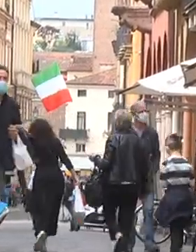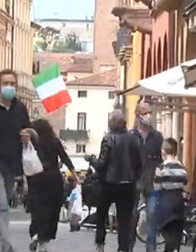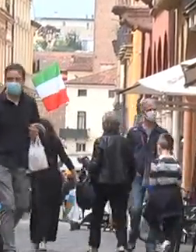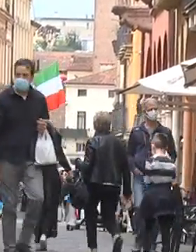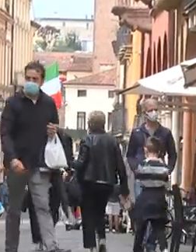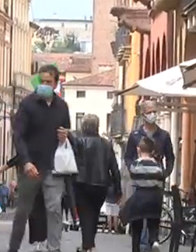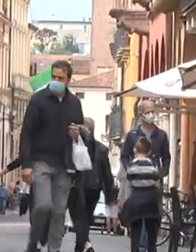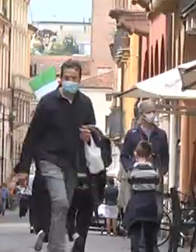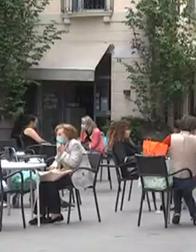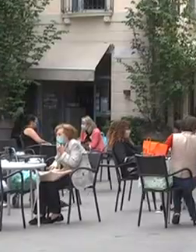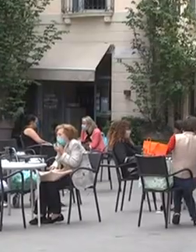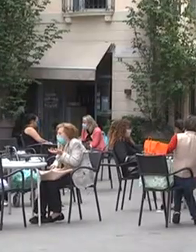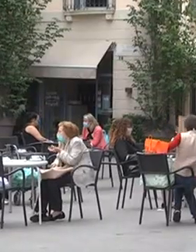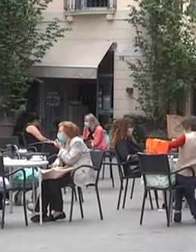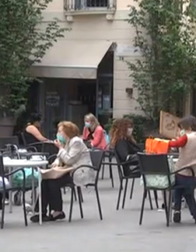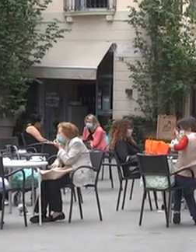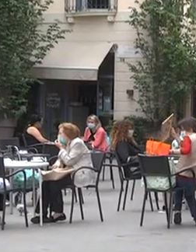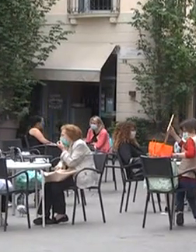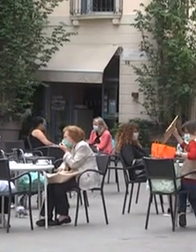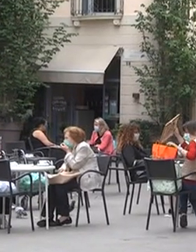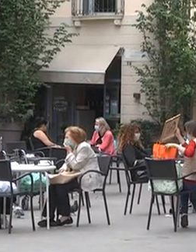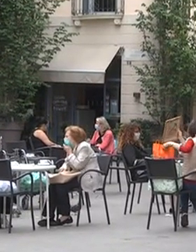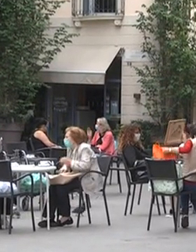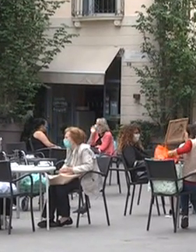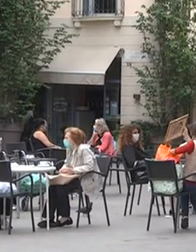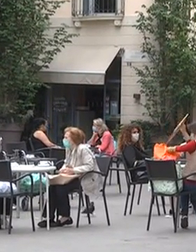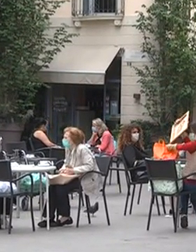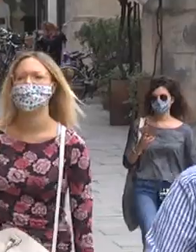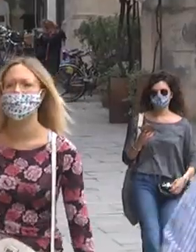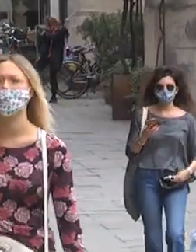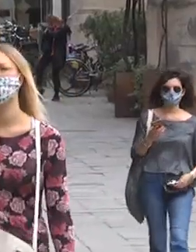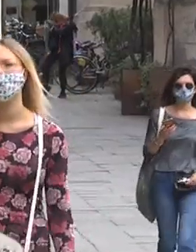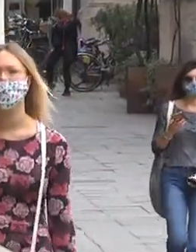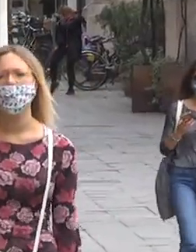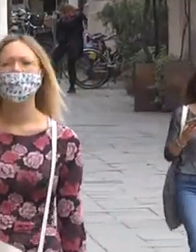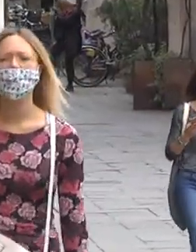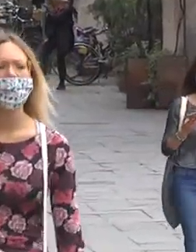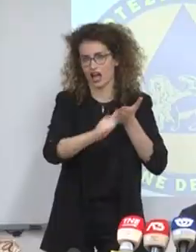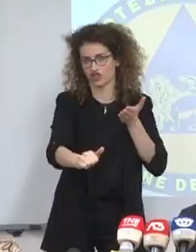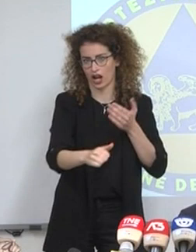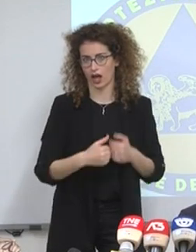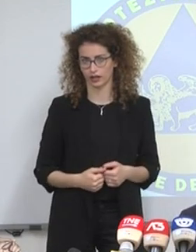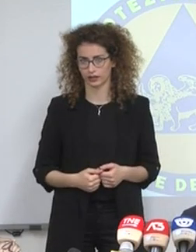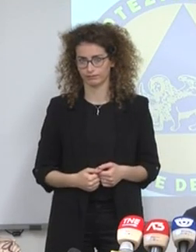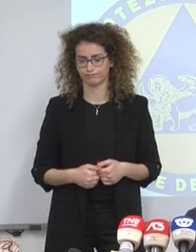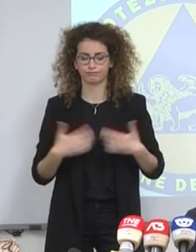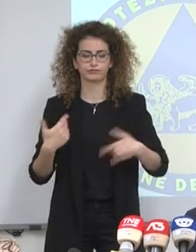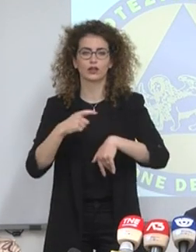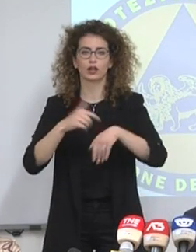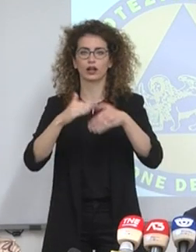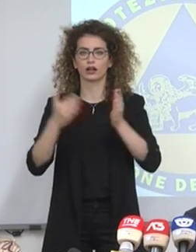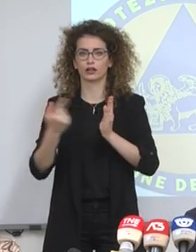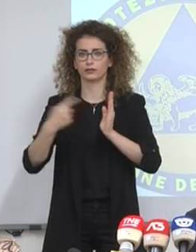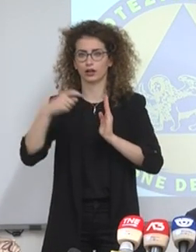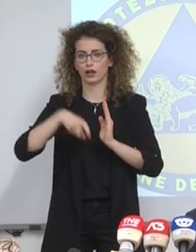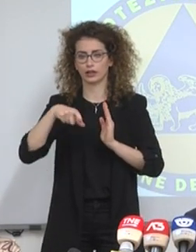normalità è necessario fare un ulteriore passo e superare i limiti orari imposti nel coprifuoco il coprifuoco è